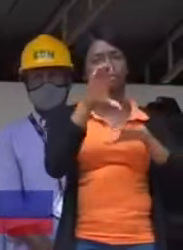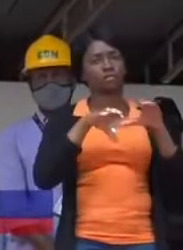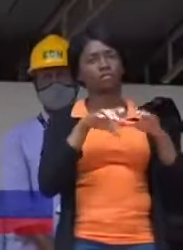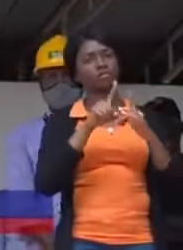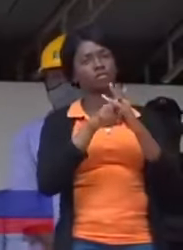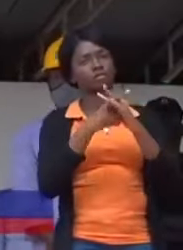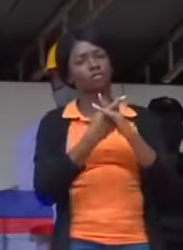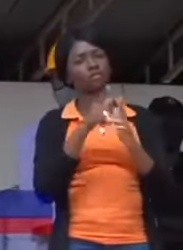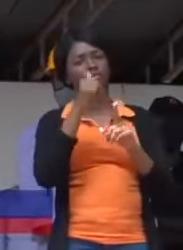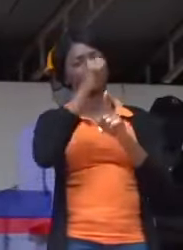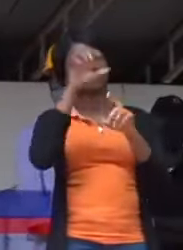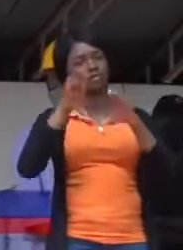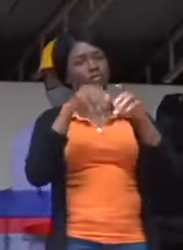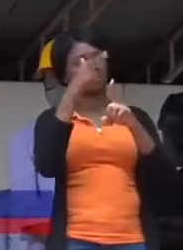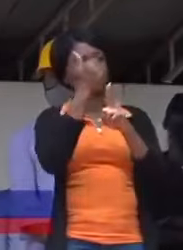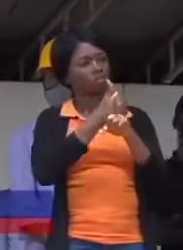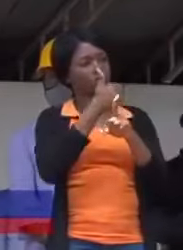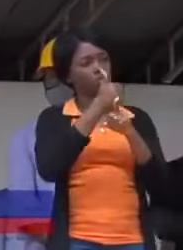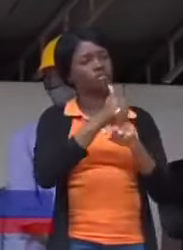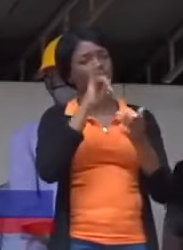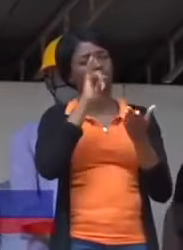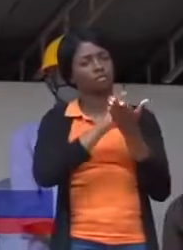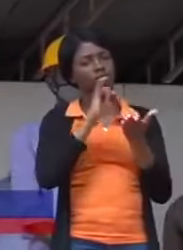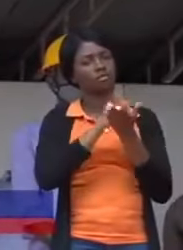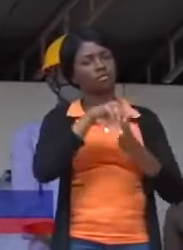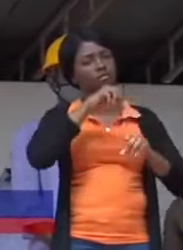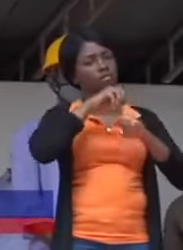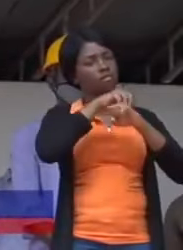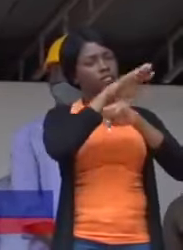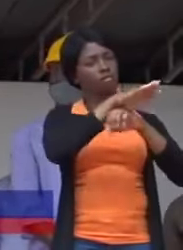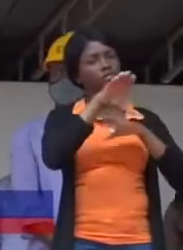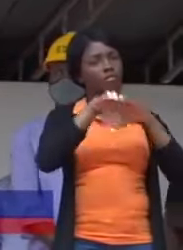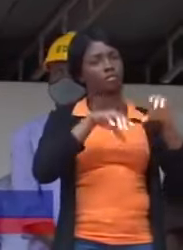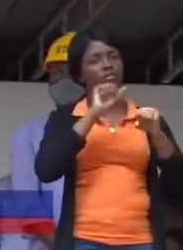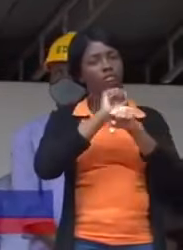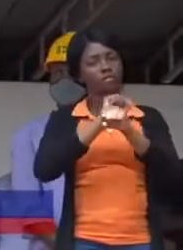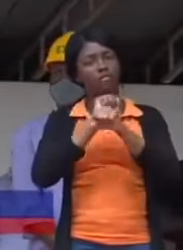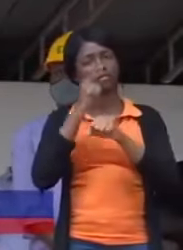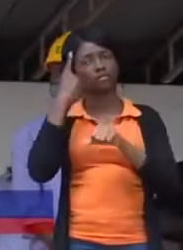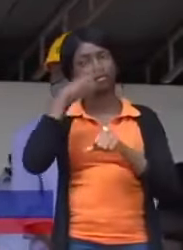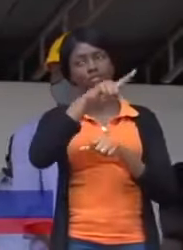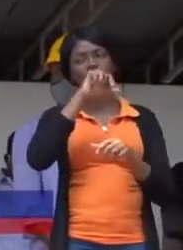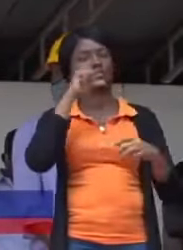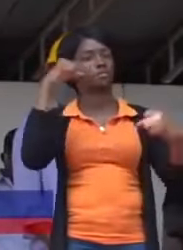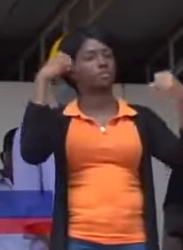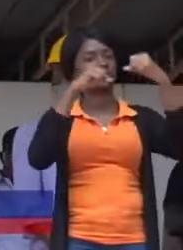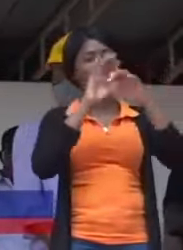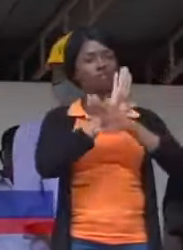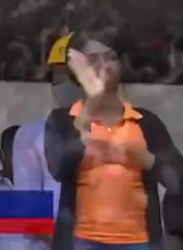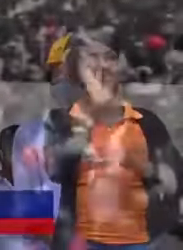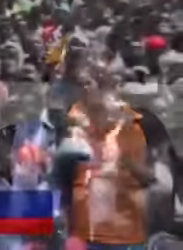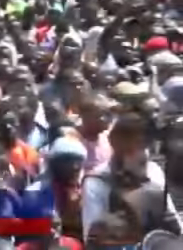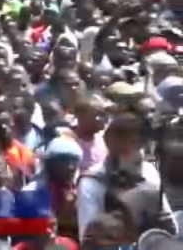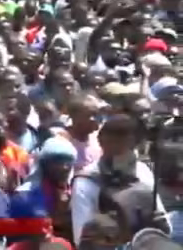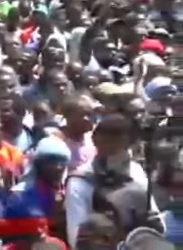à partir du mois d'avril là. C'est ça nous devons faire, travail nous devons travailler. Maman, nous m'avons besoin.